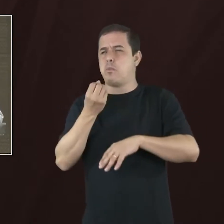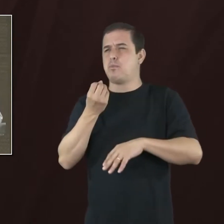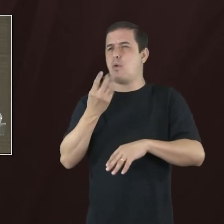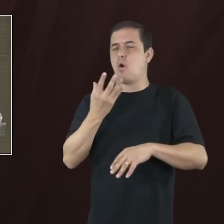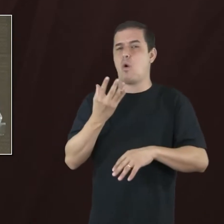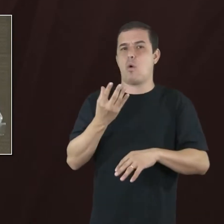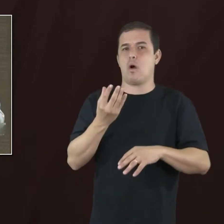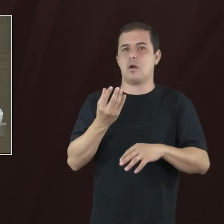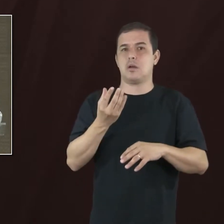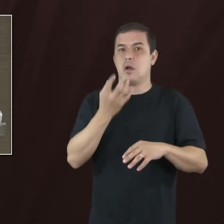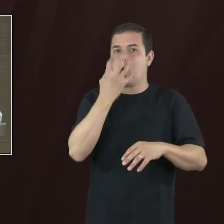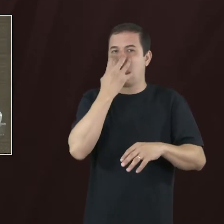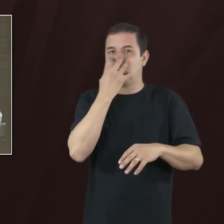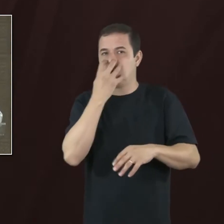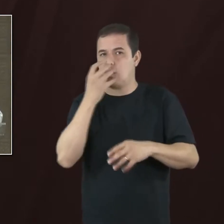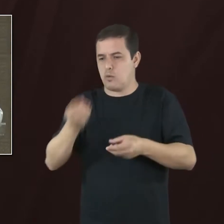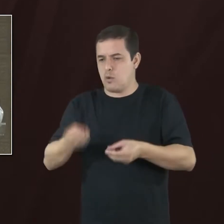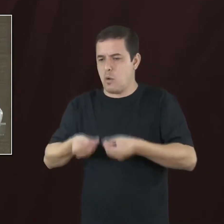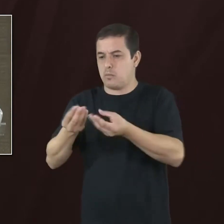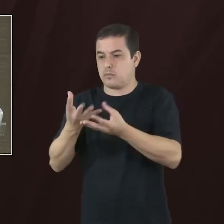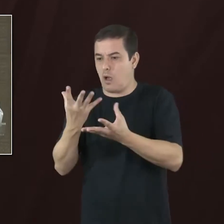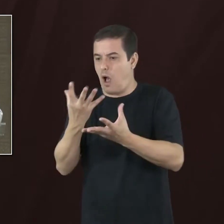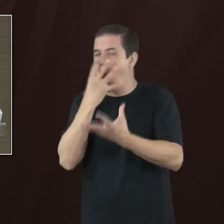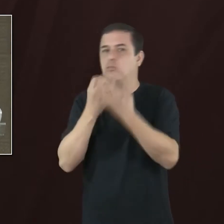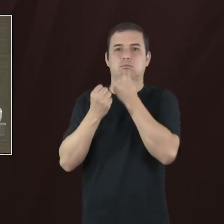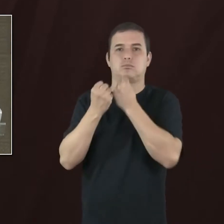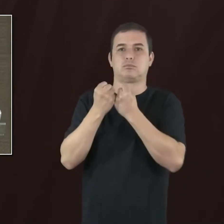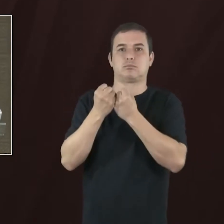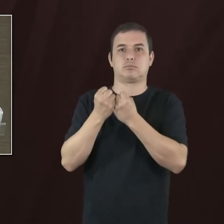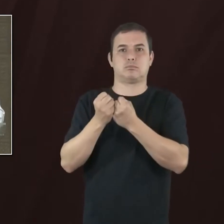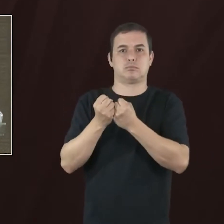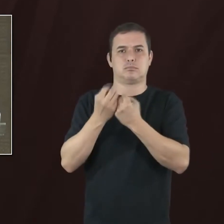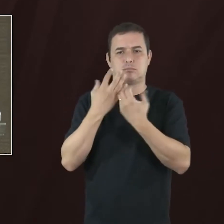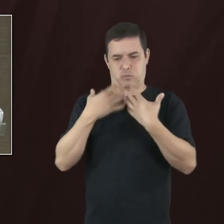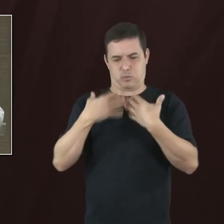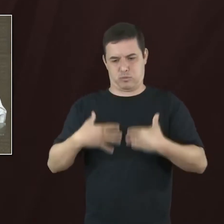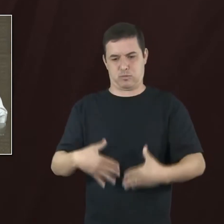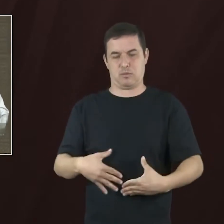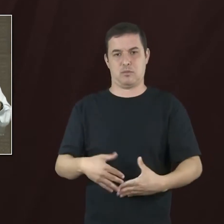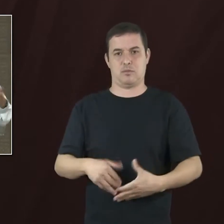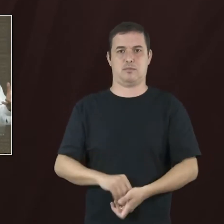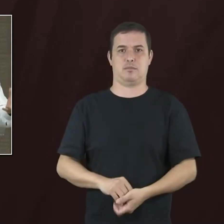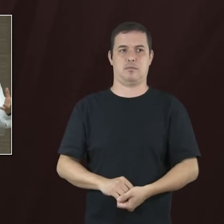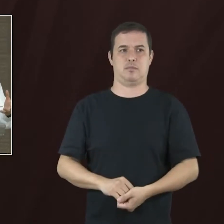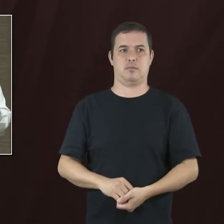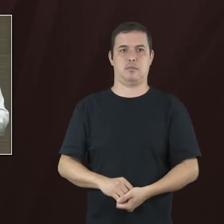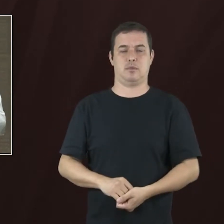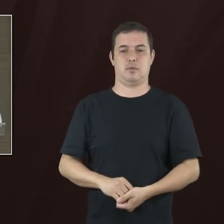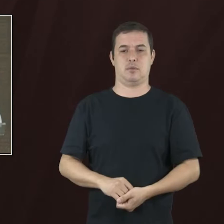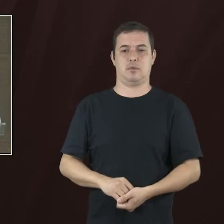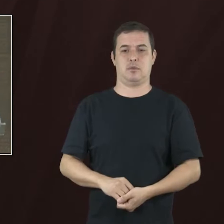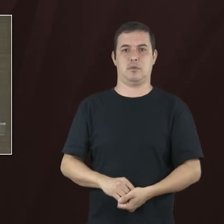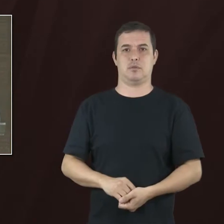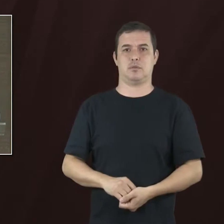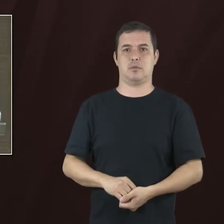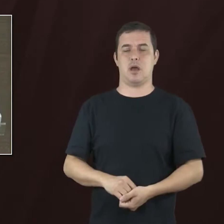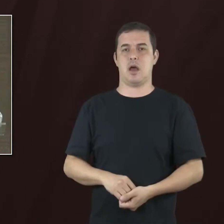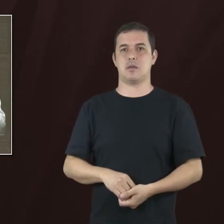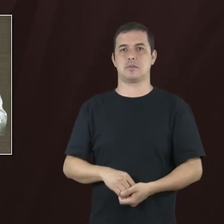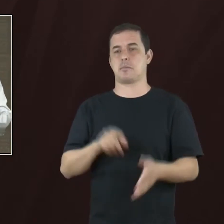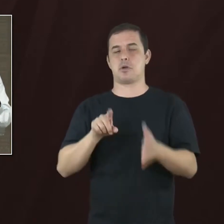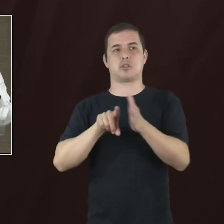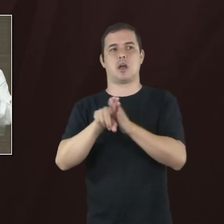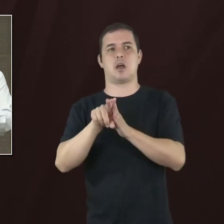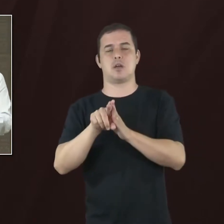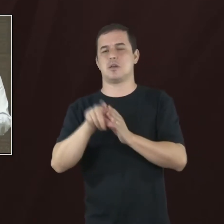né? Você gostou? Gostei o quê? Não sei o que eu comi, né? Então um cão diria isso para vocês. Nós